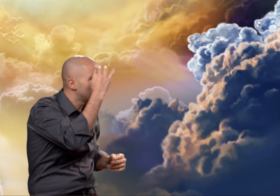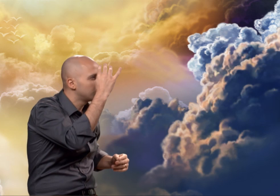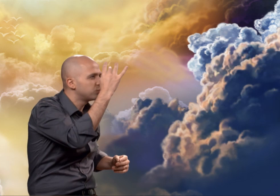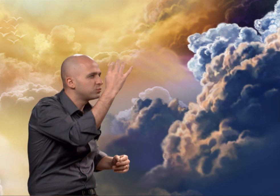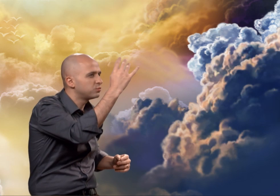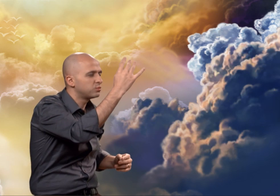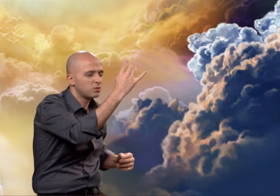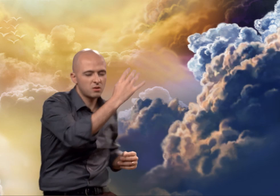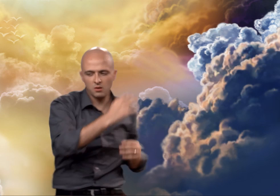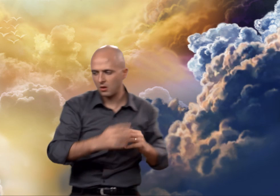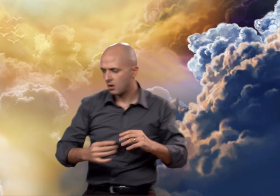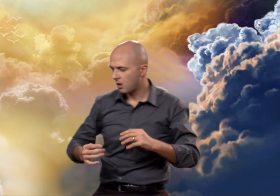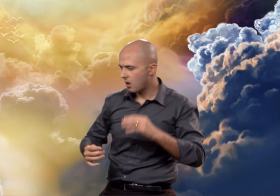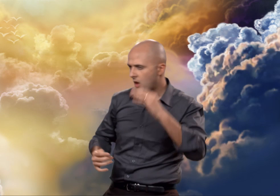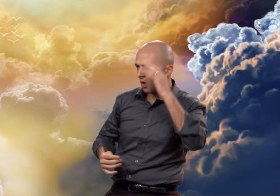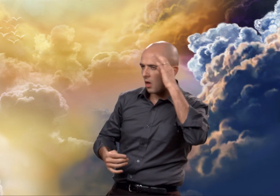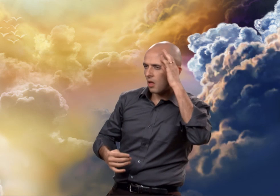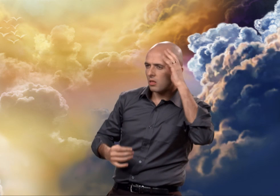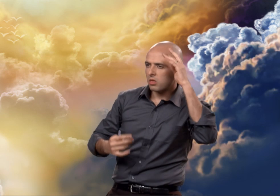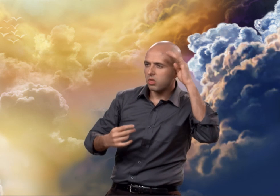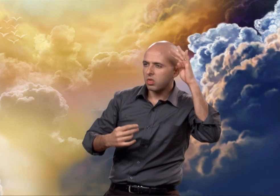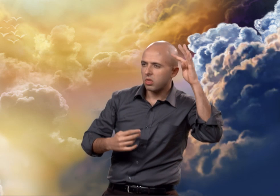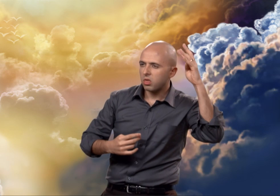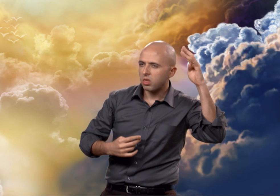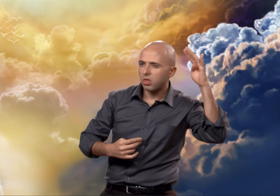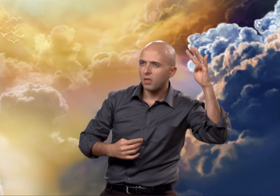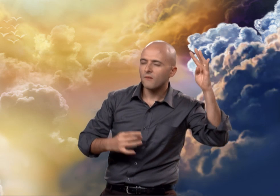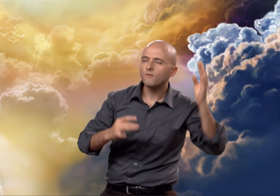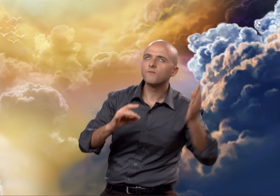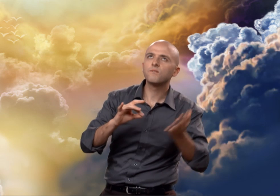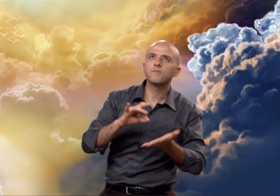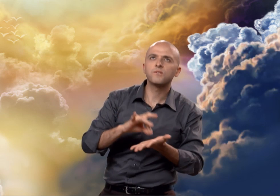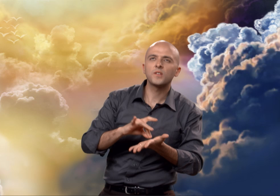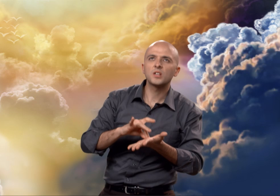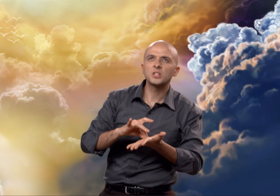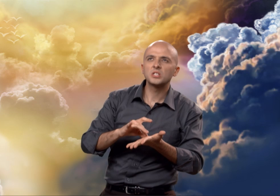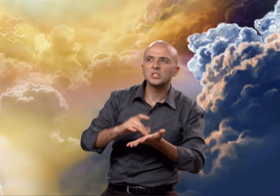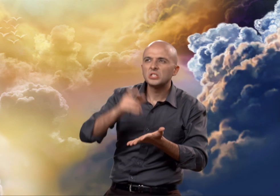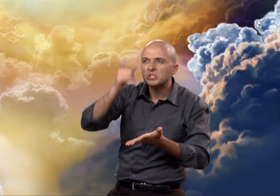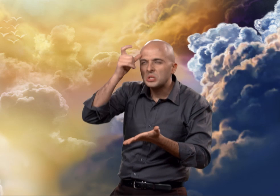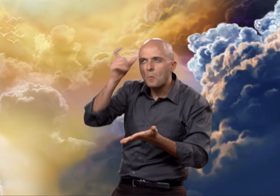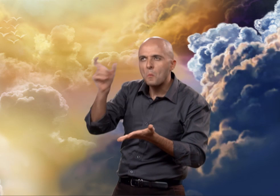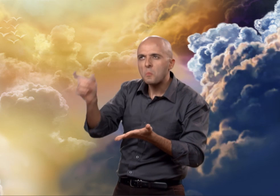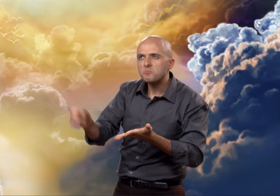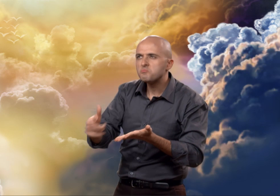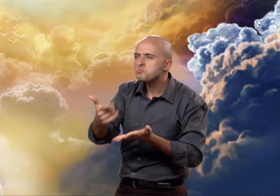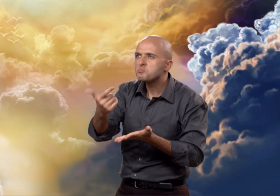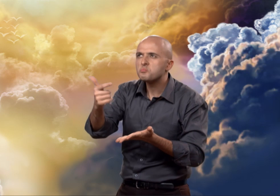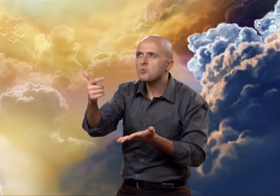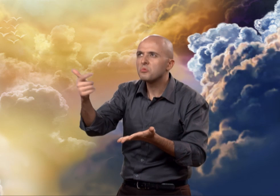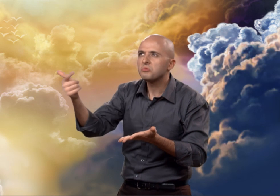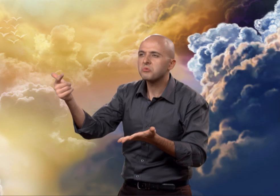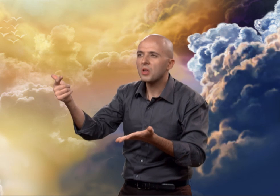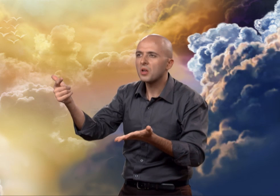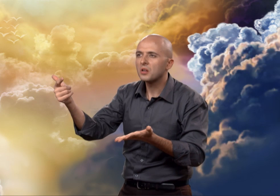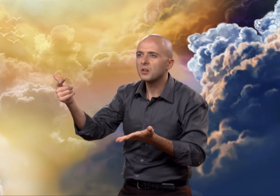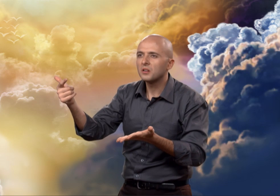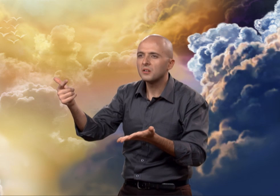tornar forte na fé sem esforço decidido. Se as pessoas permitirem a si mesmas contestar, verão que suas